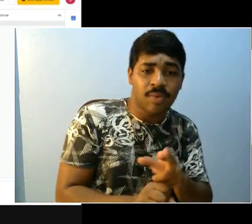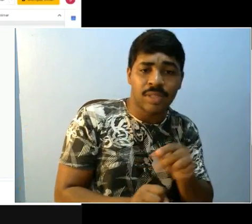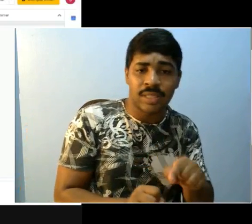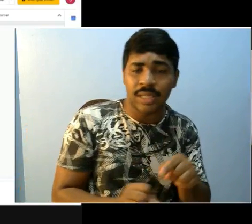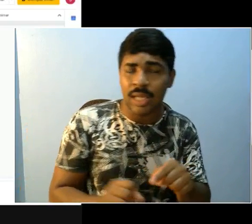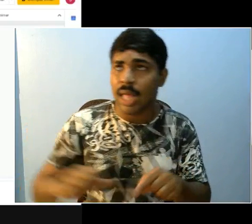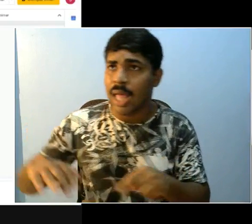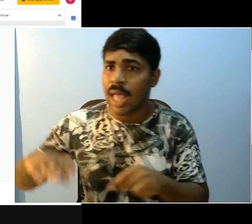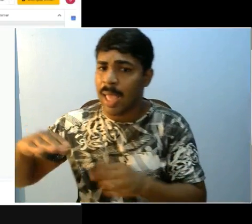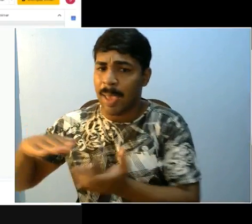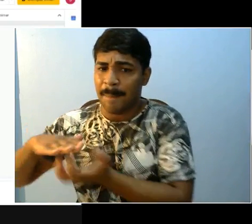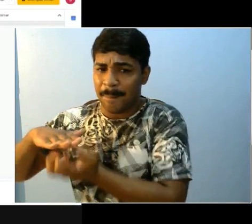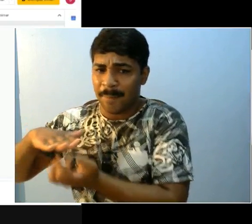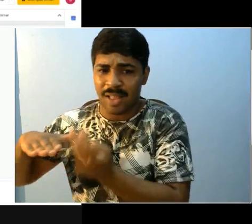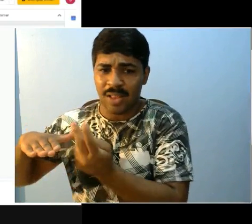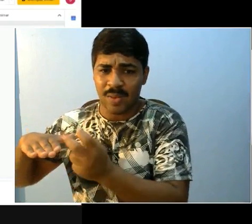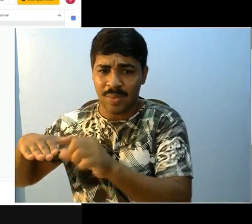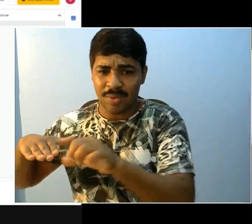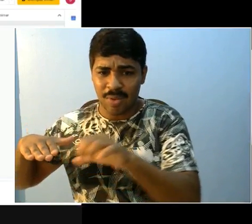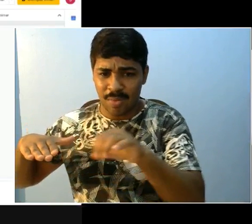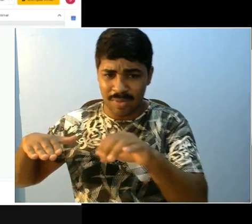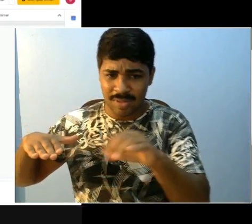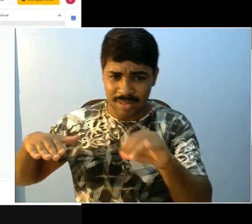saber qual é a resposta.